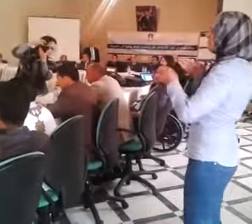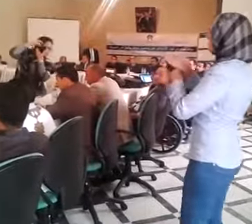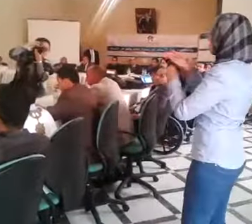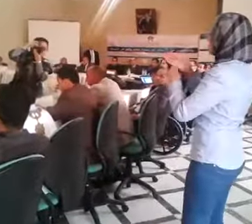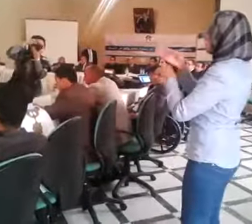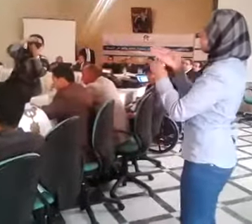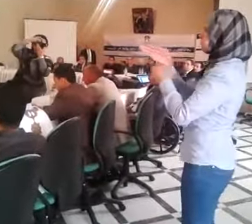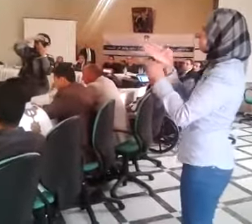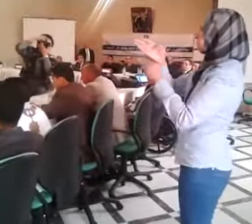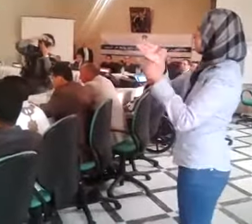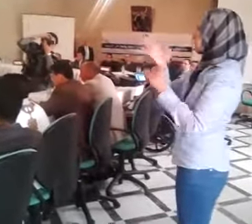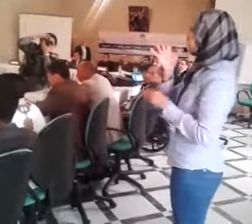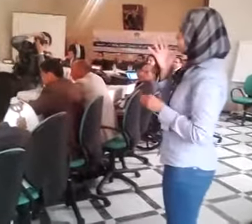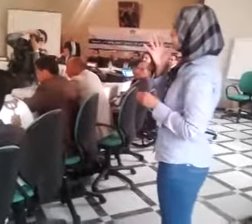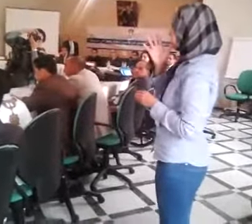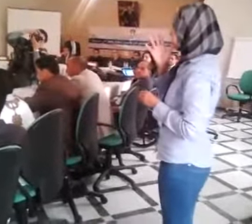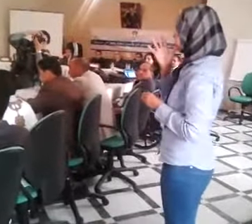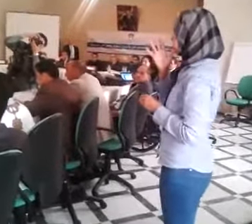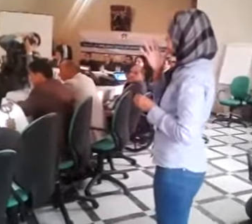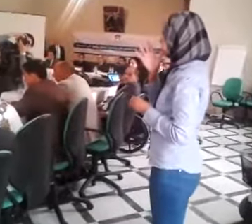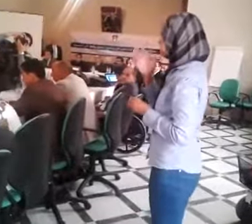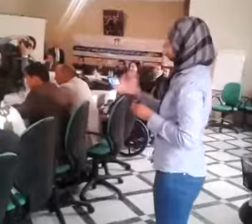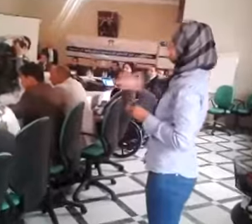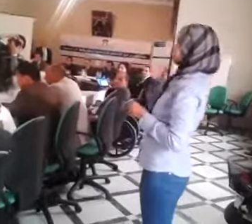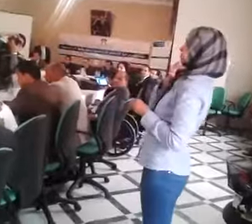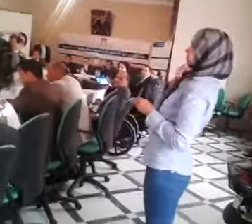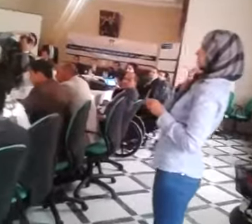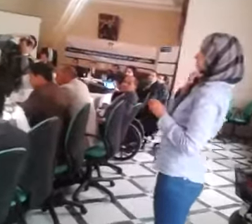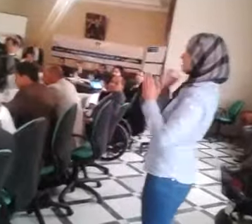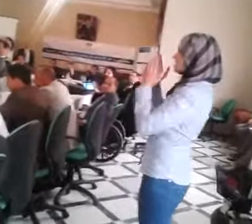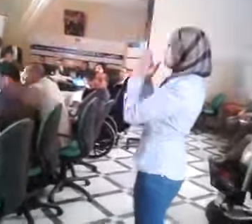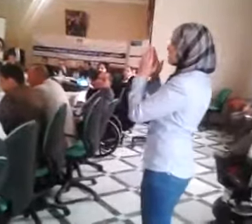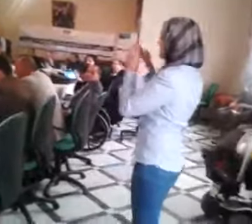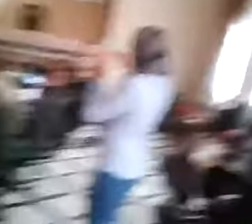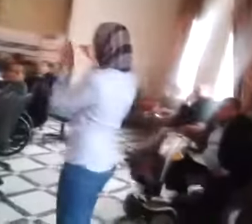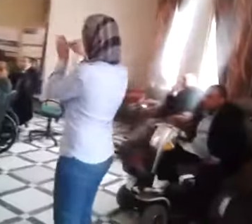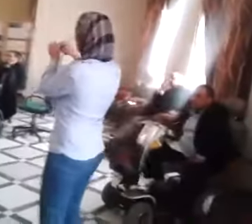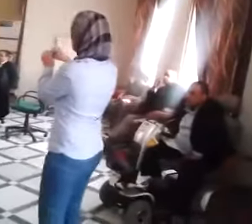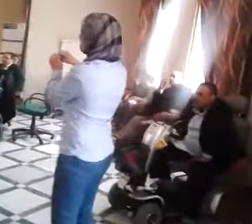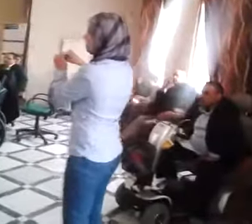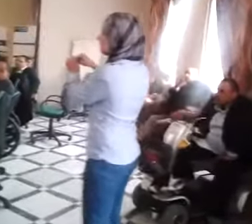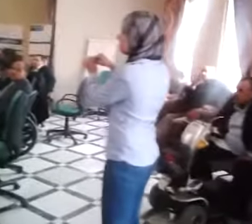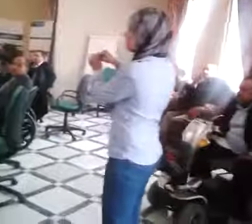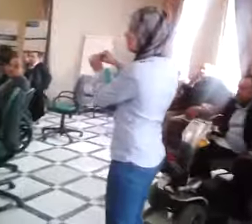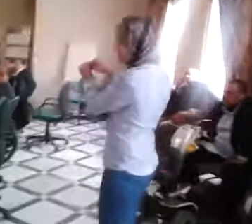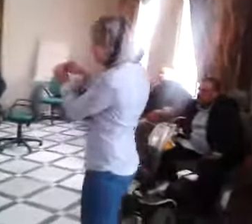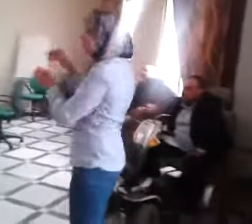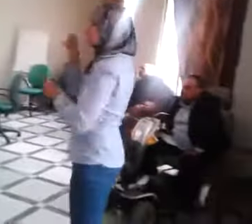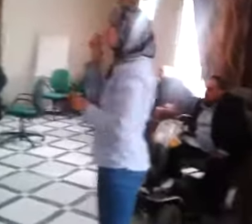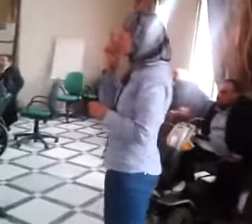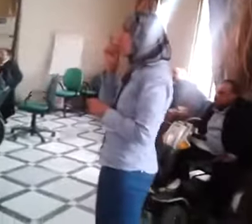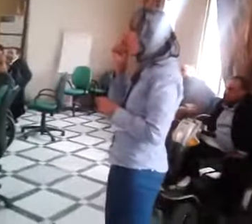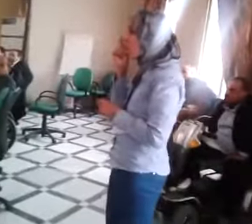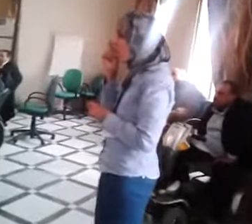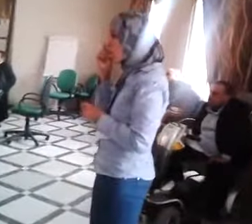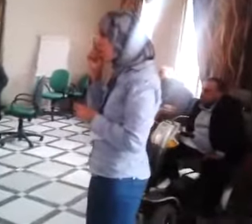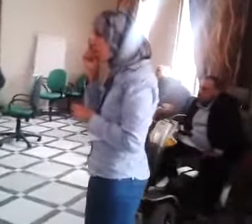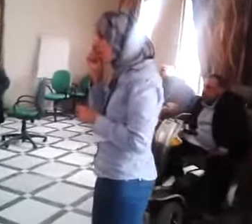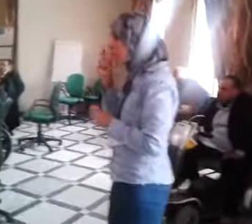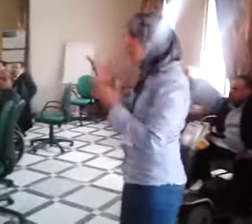بعض التكاوين والاستخدام وبعض وارشات الحراكية وما كي قدرش بالتالي يكملون